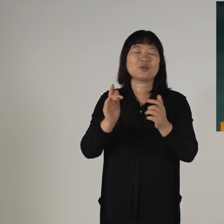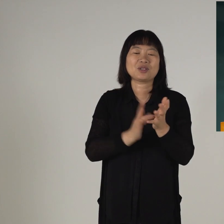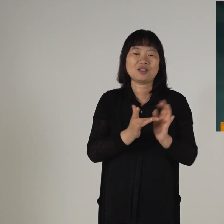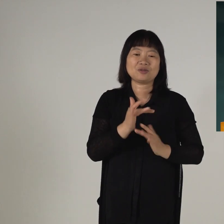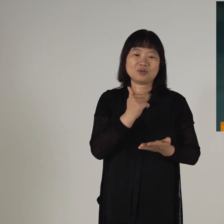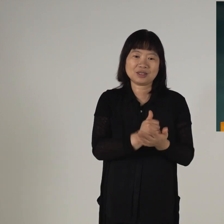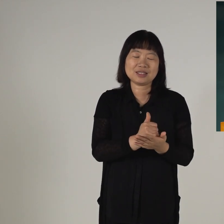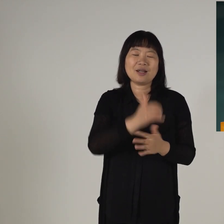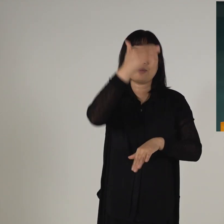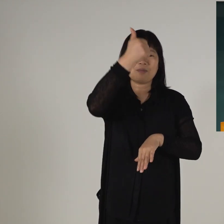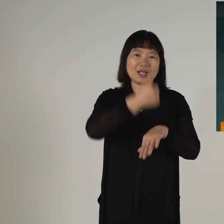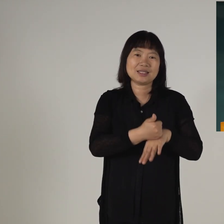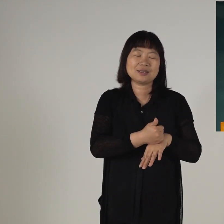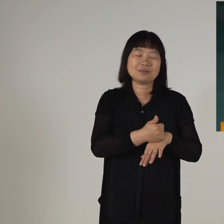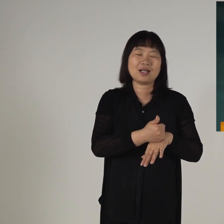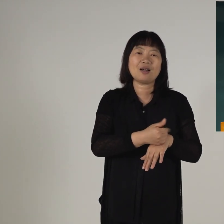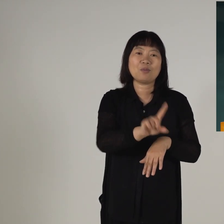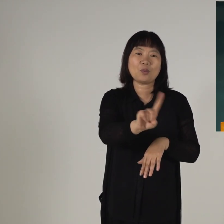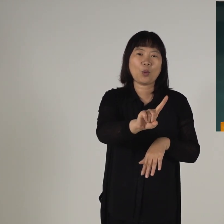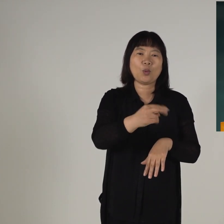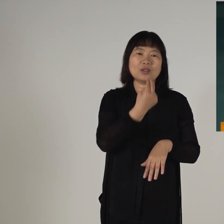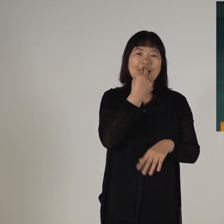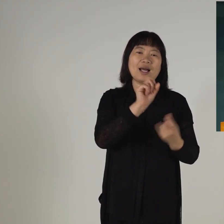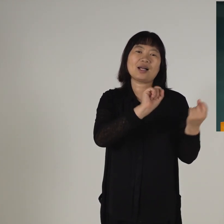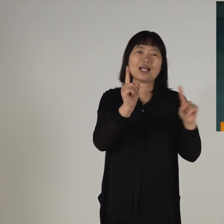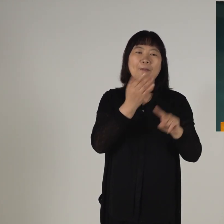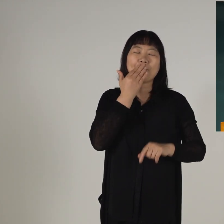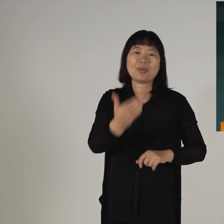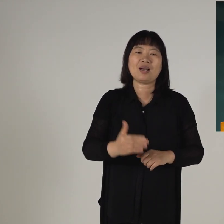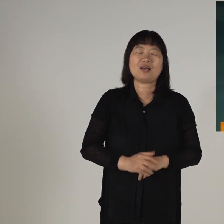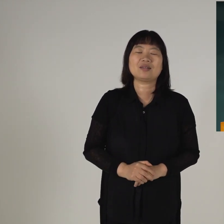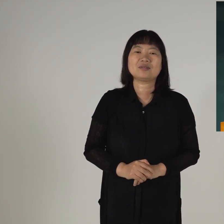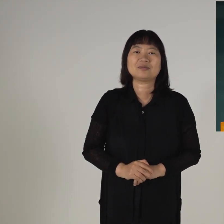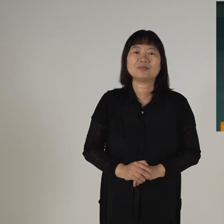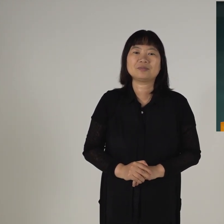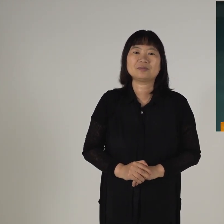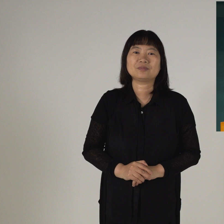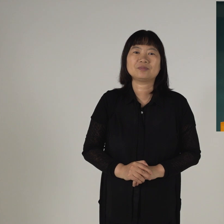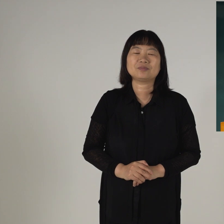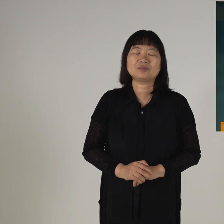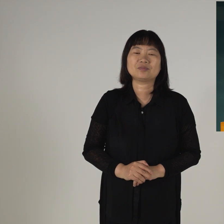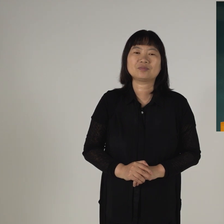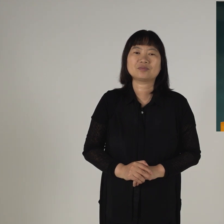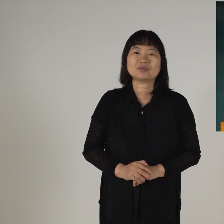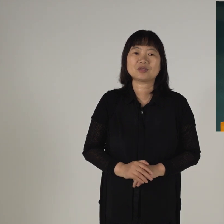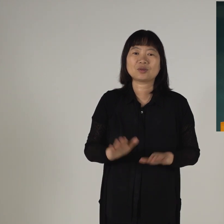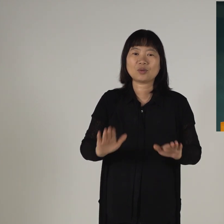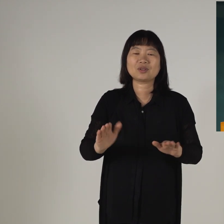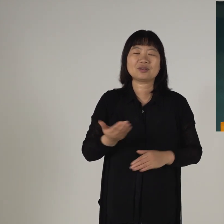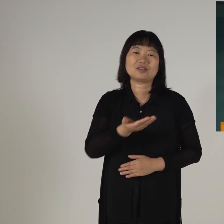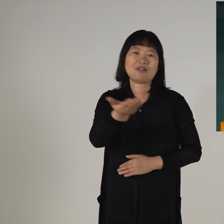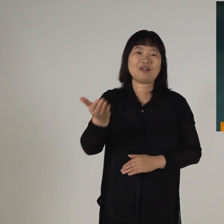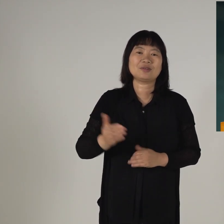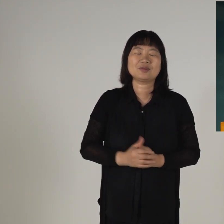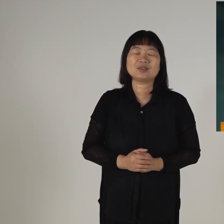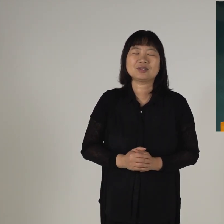예수님의 마지막 설명은 살아나리라. 살아나리라. 오늘도